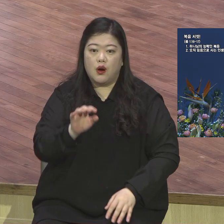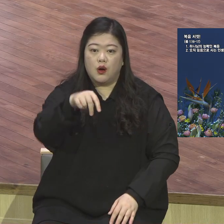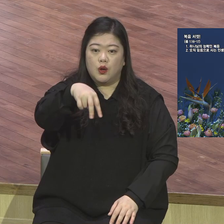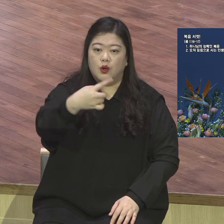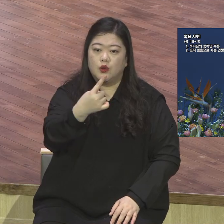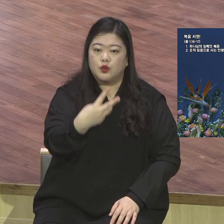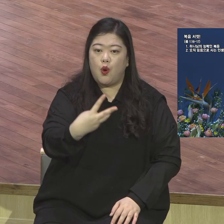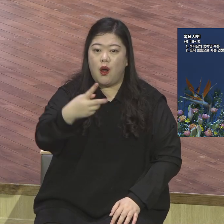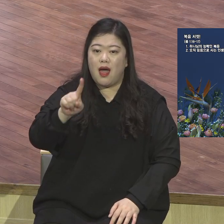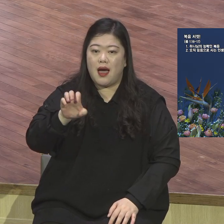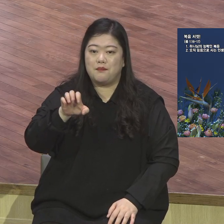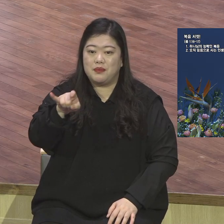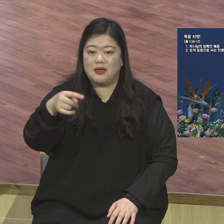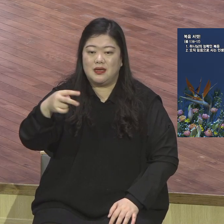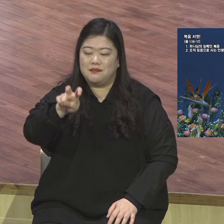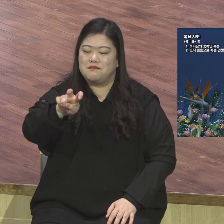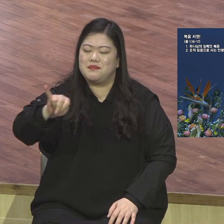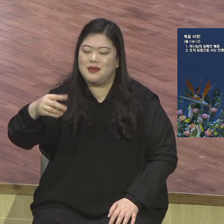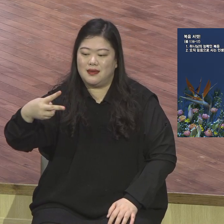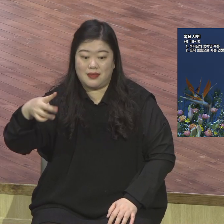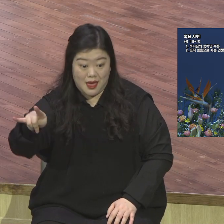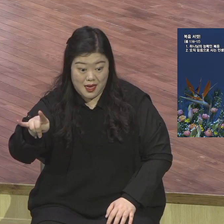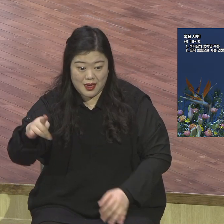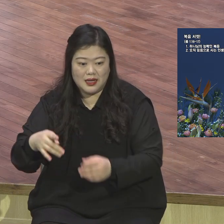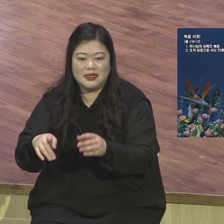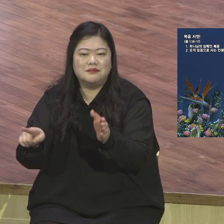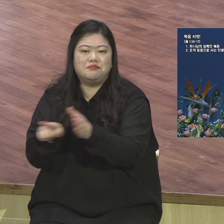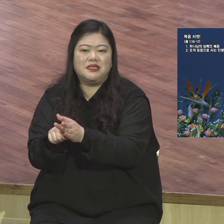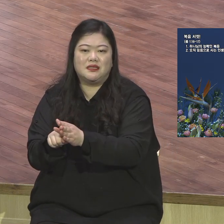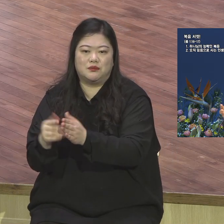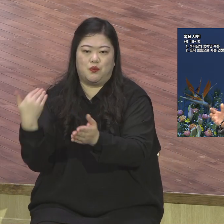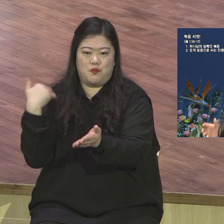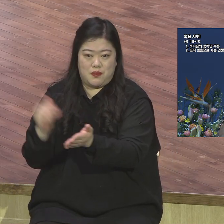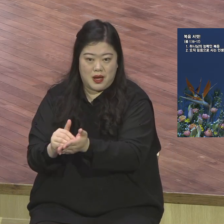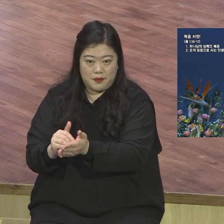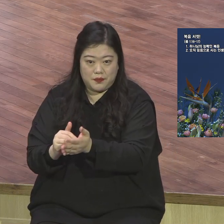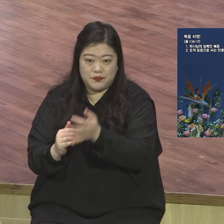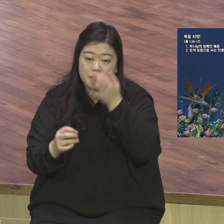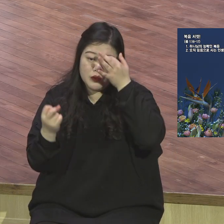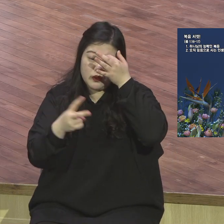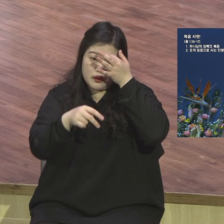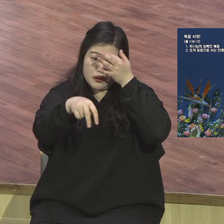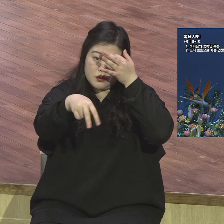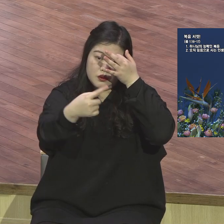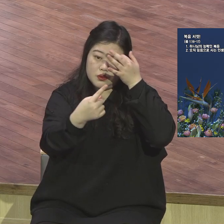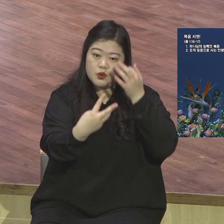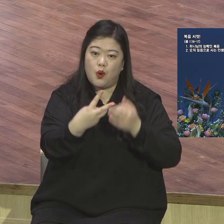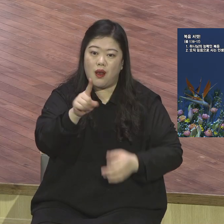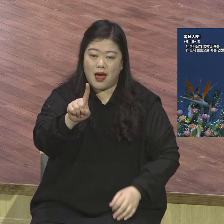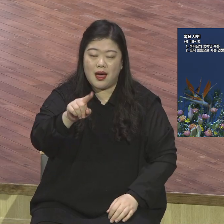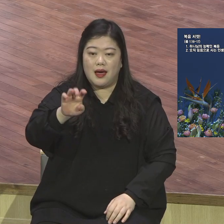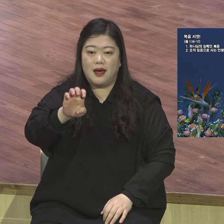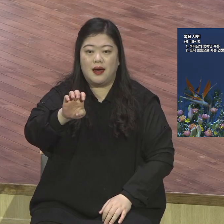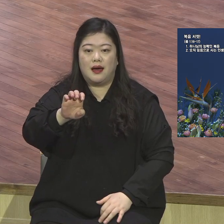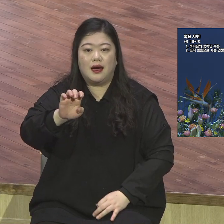솔라 피데, 오직 은혜 솔라 그라티아, 오직